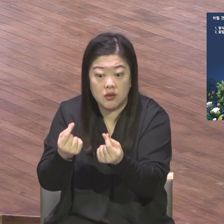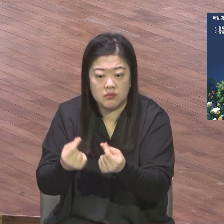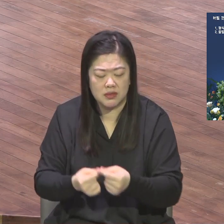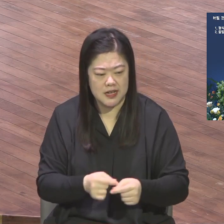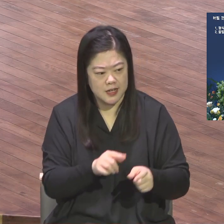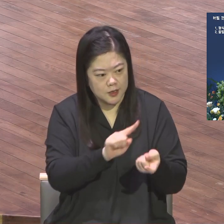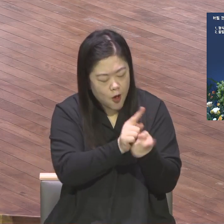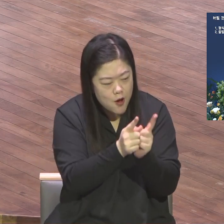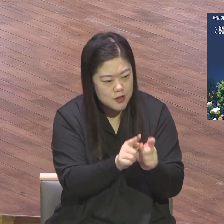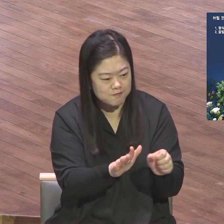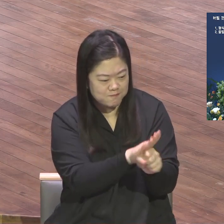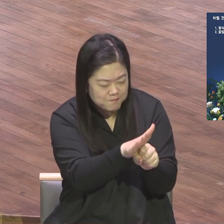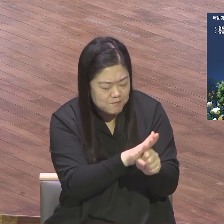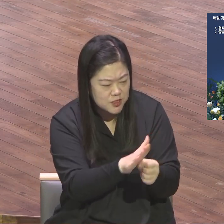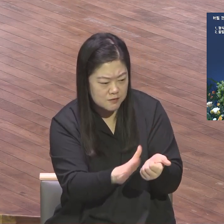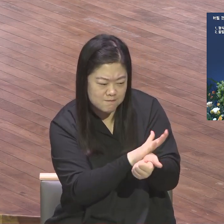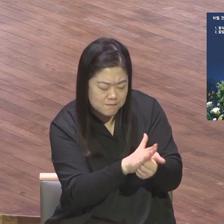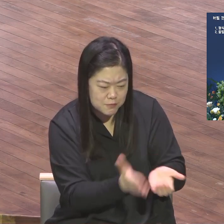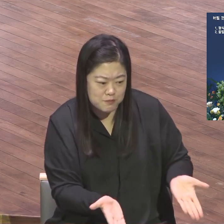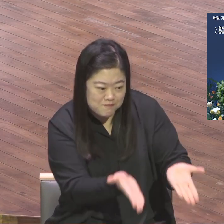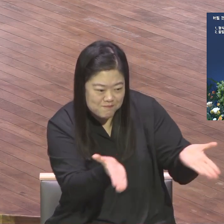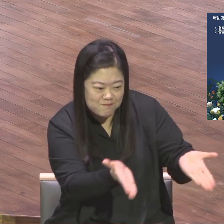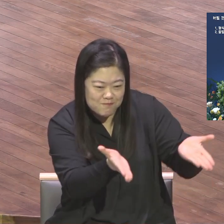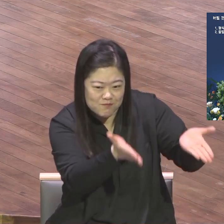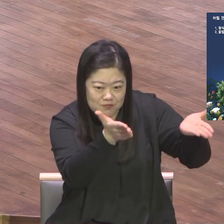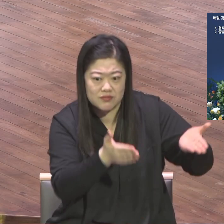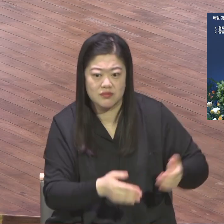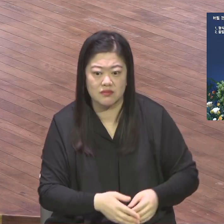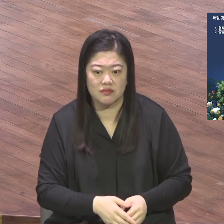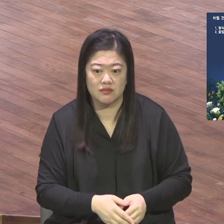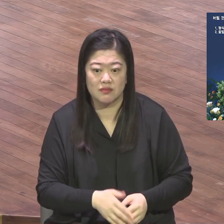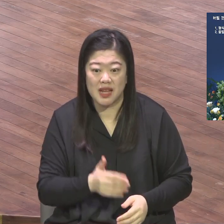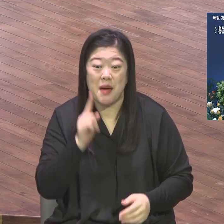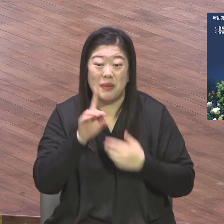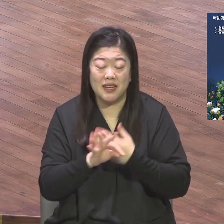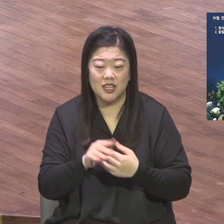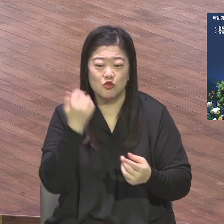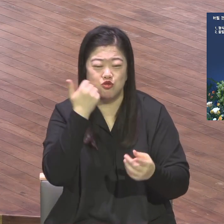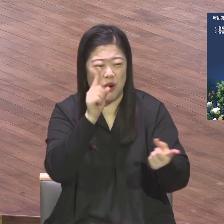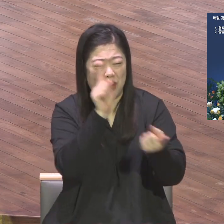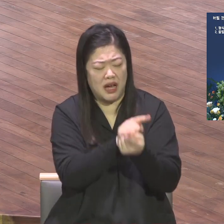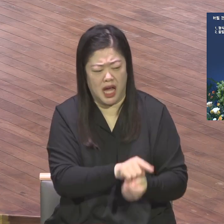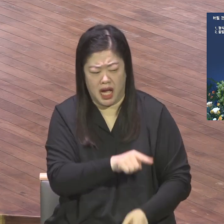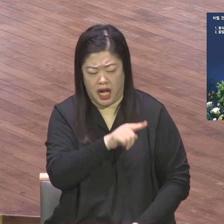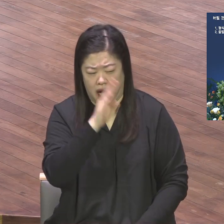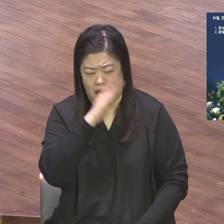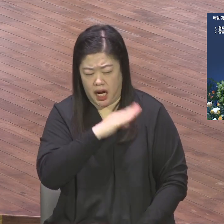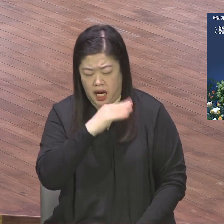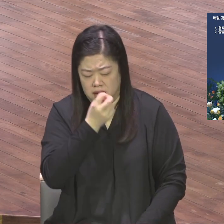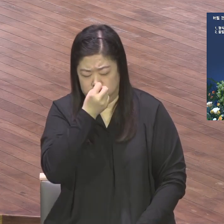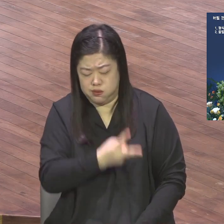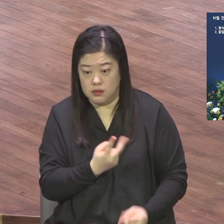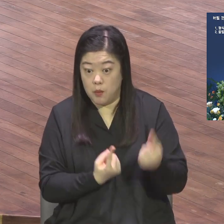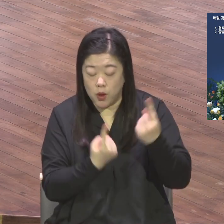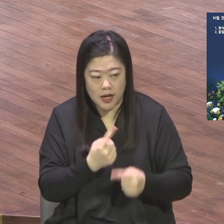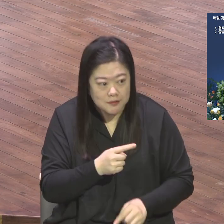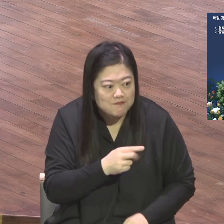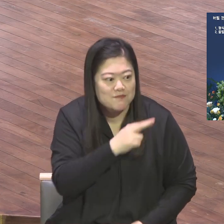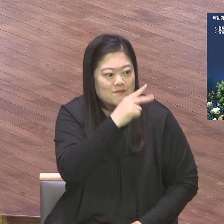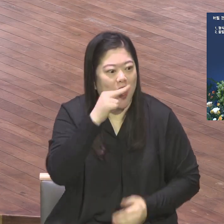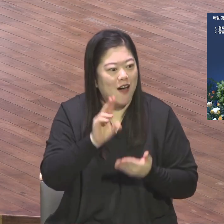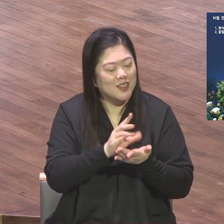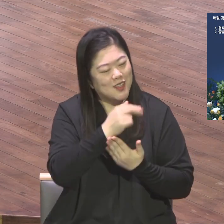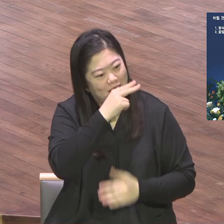격려하고 위로하고 만나면 예수 향기가 나. 쿨인내 나는 것이 아니라 예수 향기가 나. 생명사는 복음적